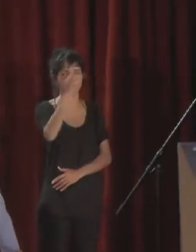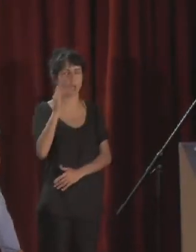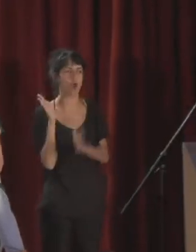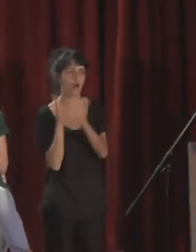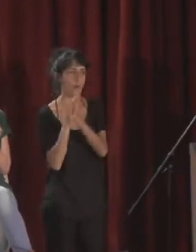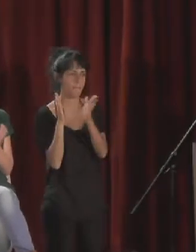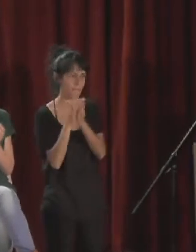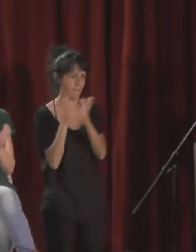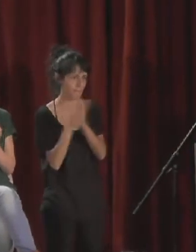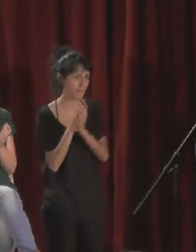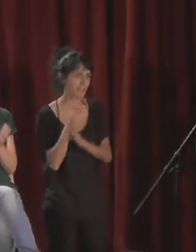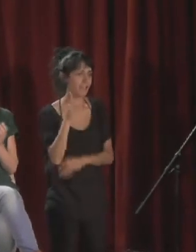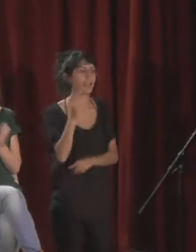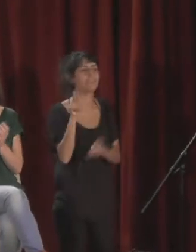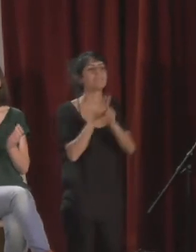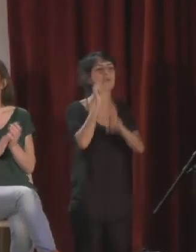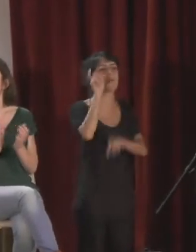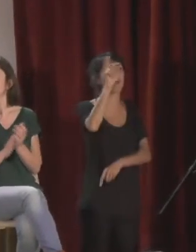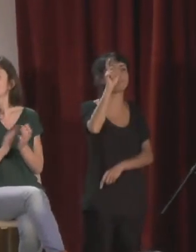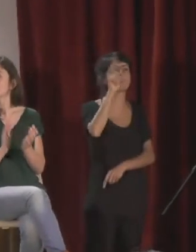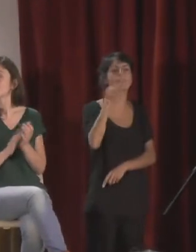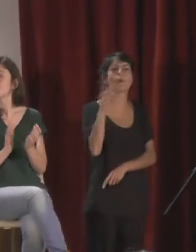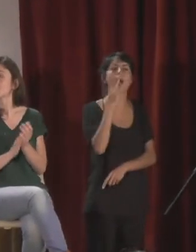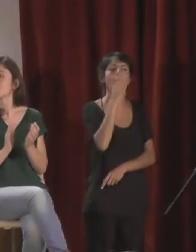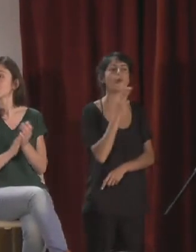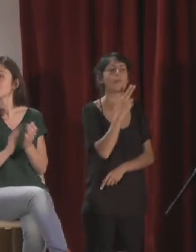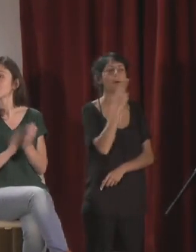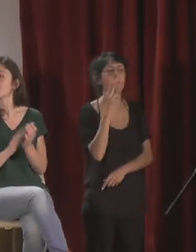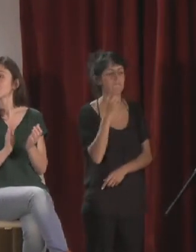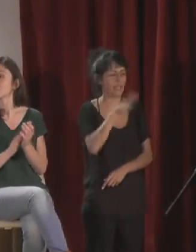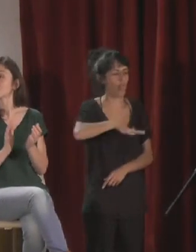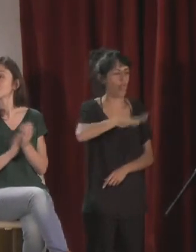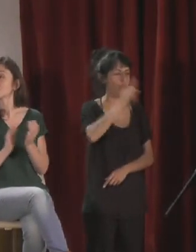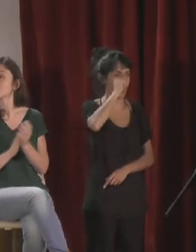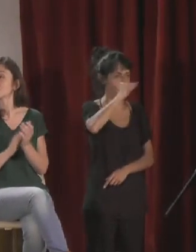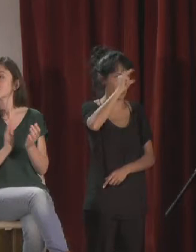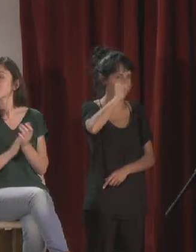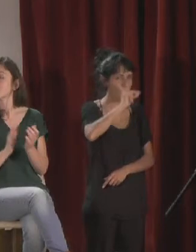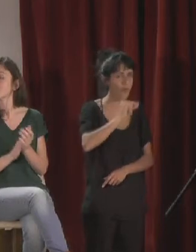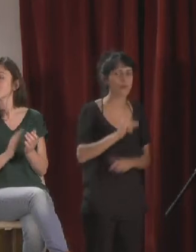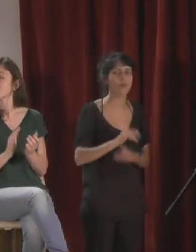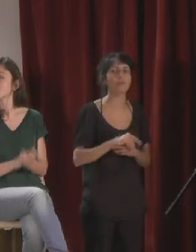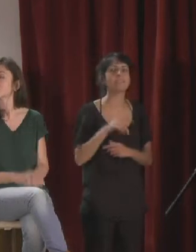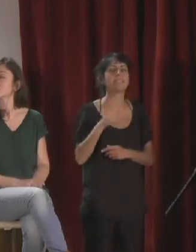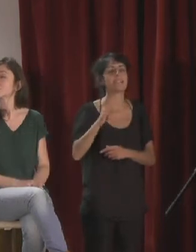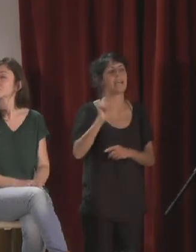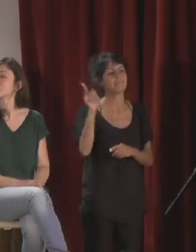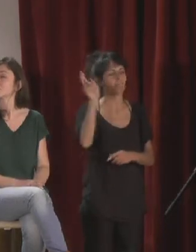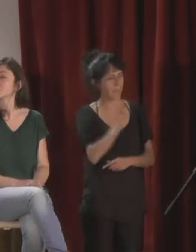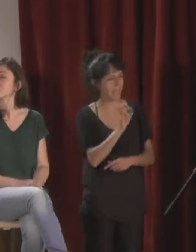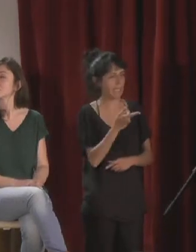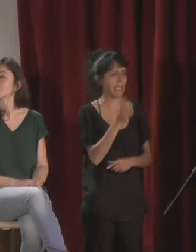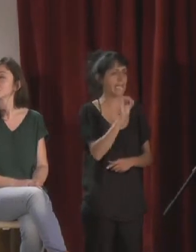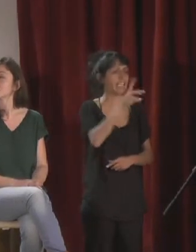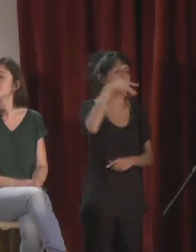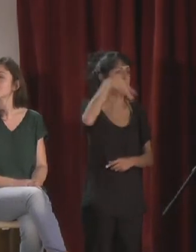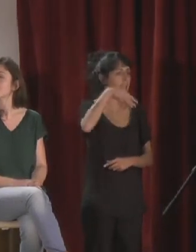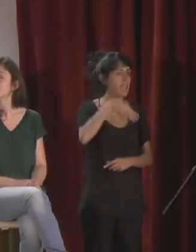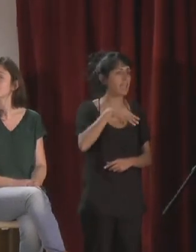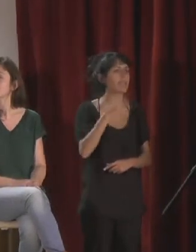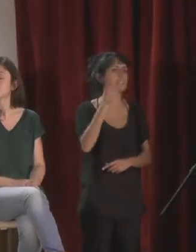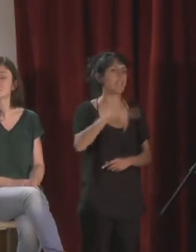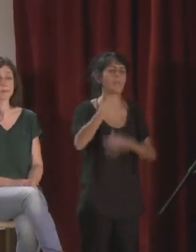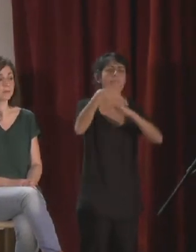mestre, persoa comprometida coa realidade luguesa, unha persoa que ven do 15M, que ven de compartir